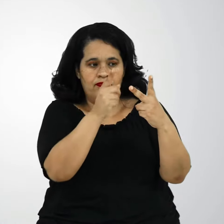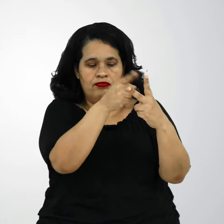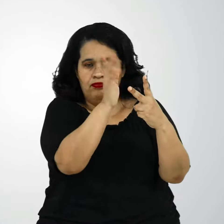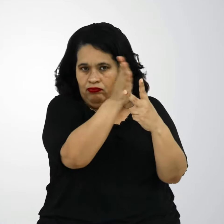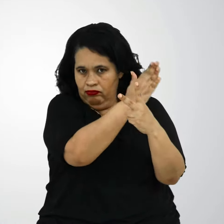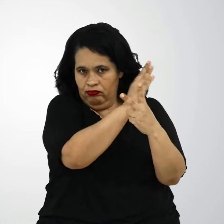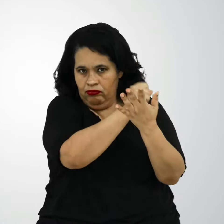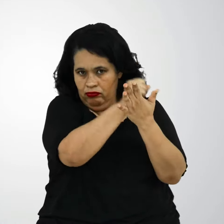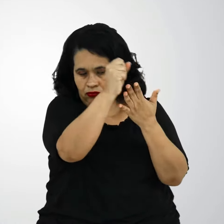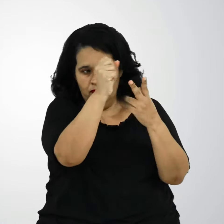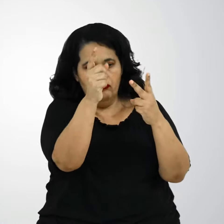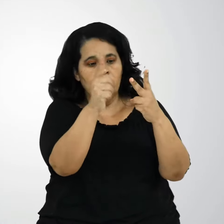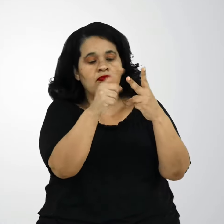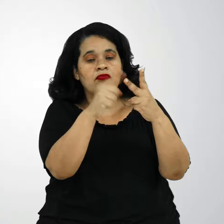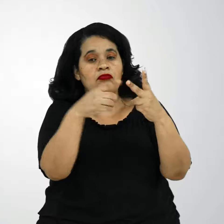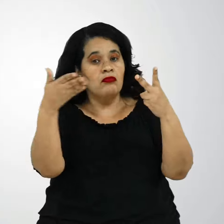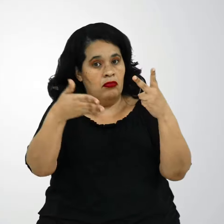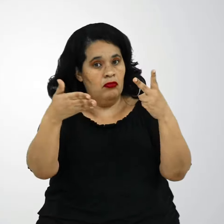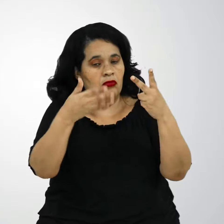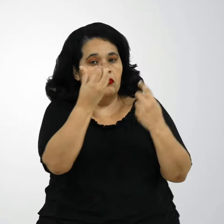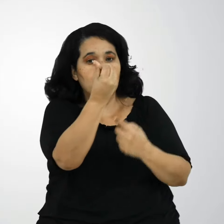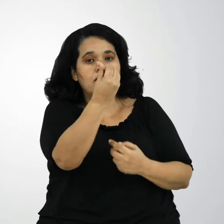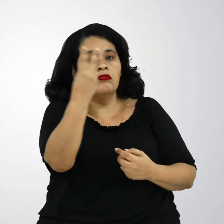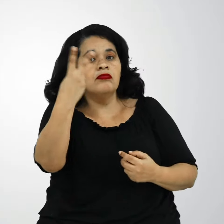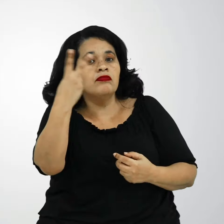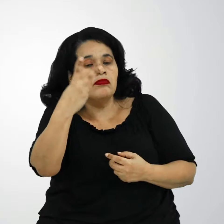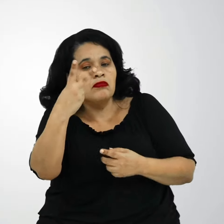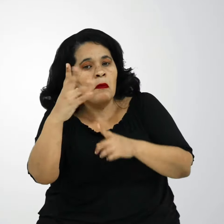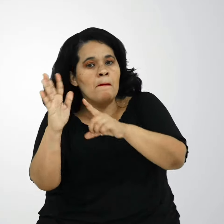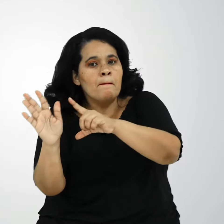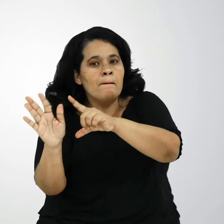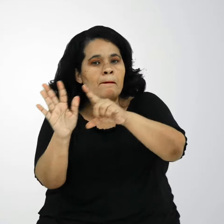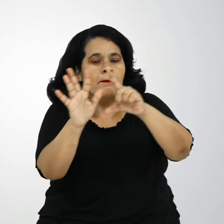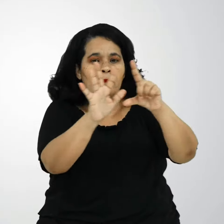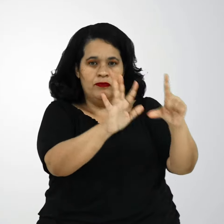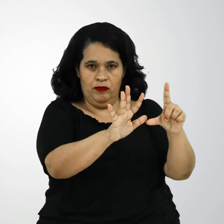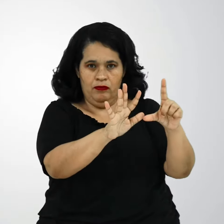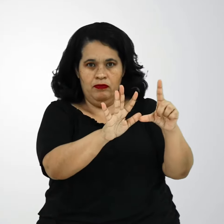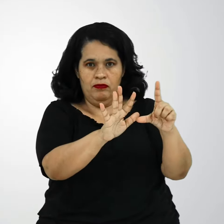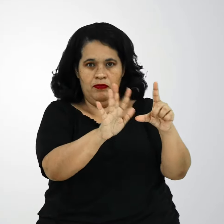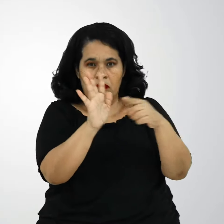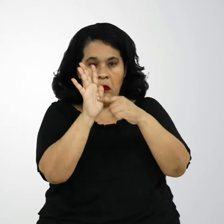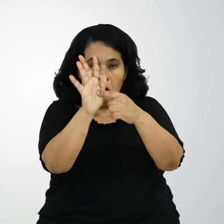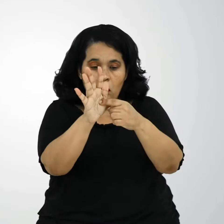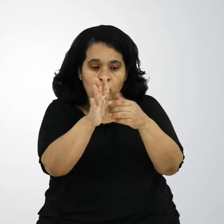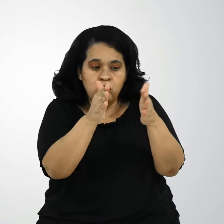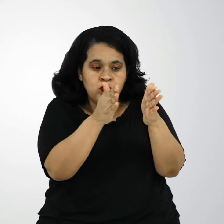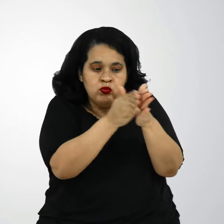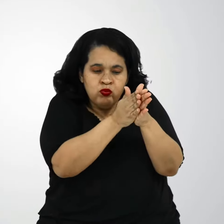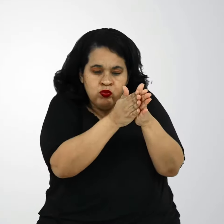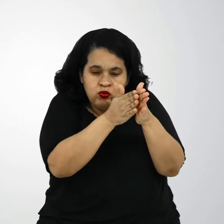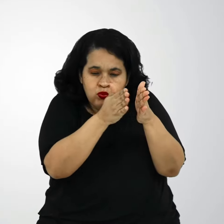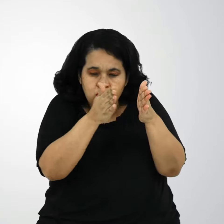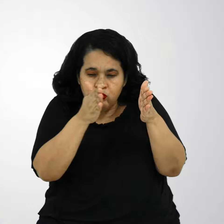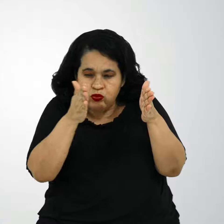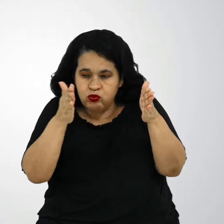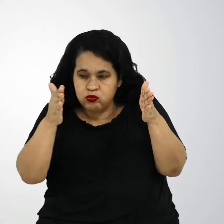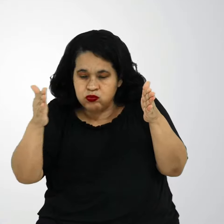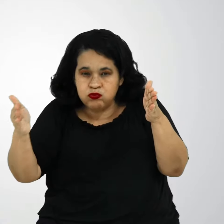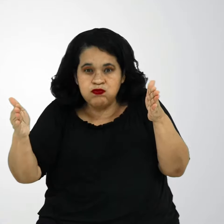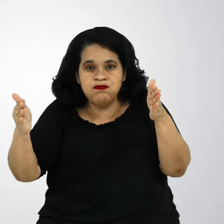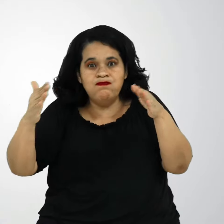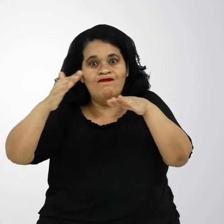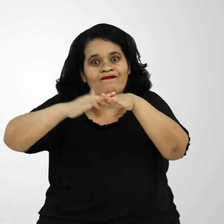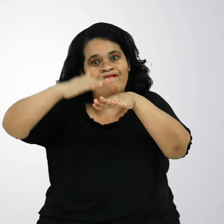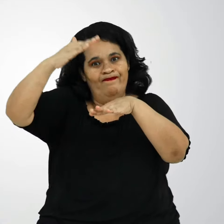de 62 semanas. Bem mais longo, né? É um período mais longo, né? E aí, segundo esse texto, é